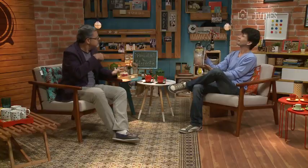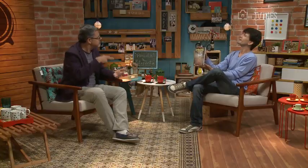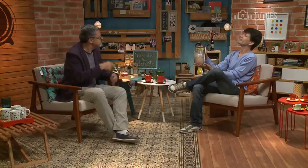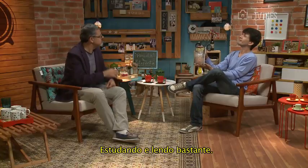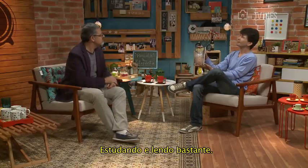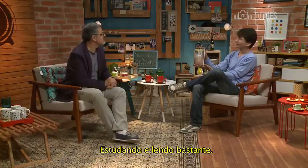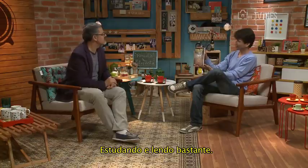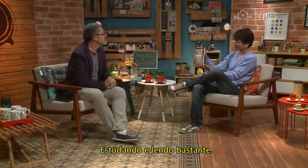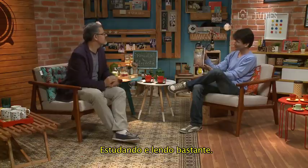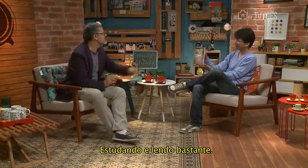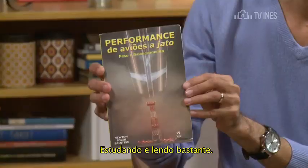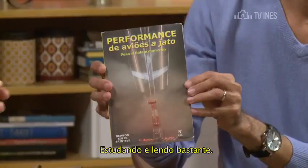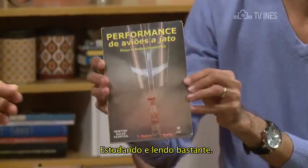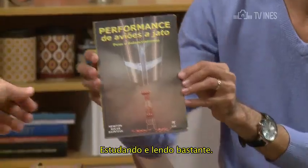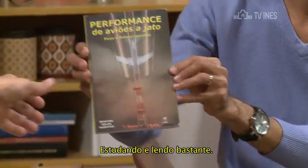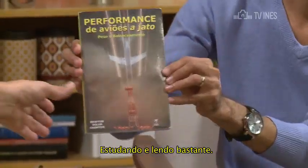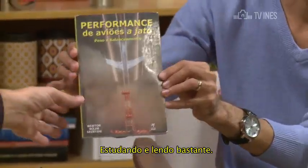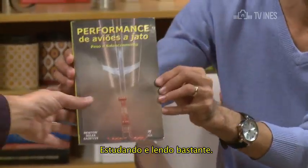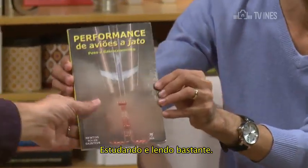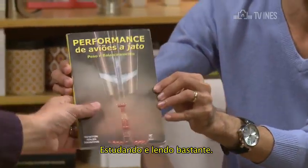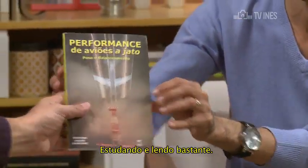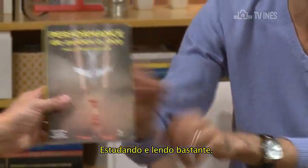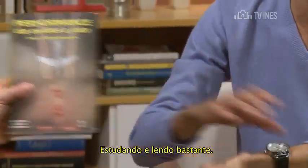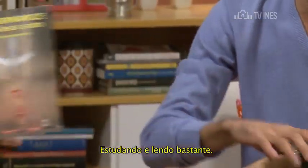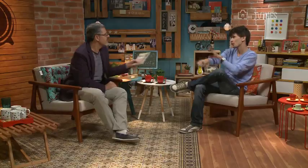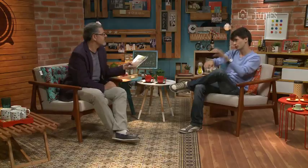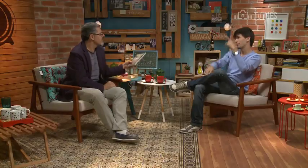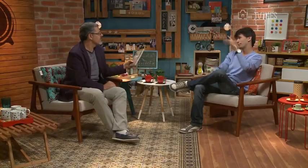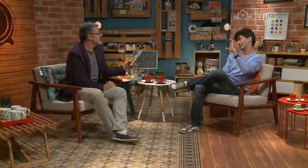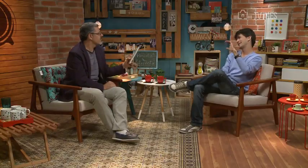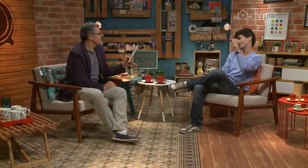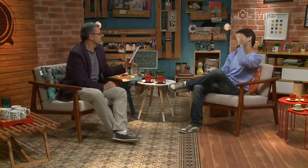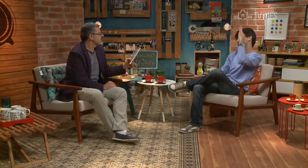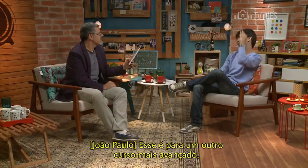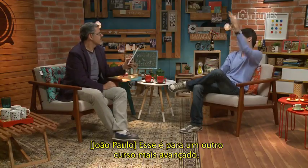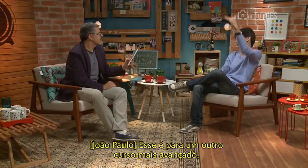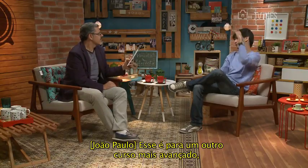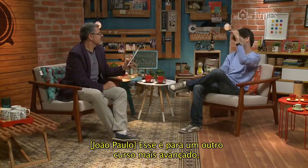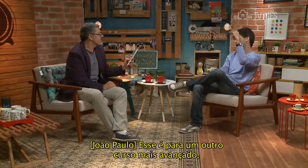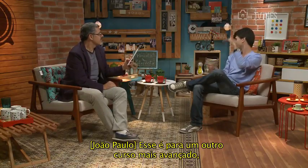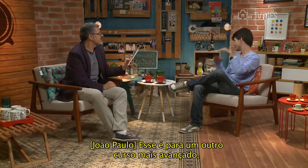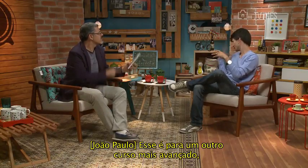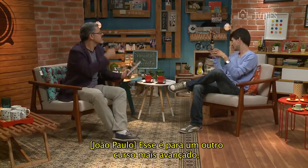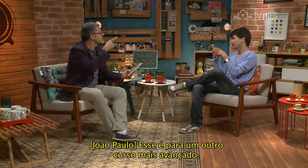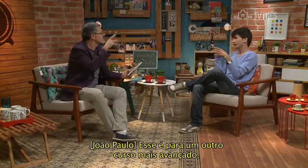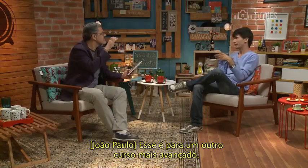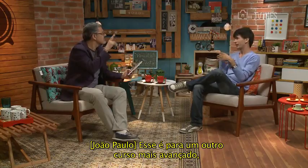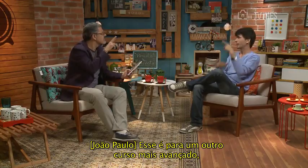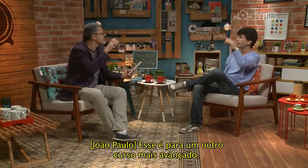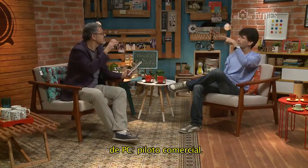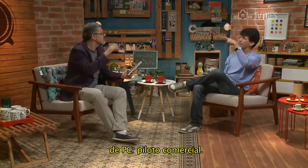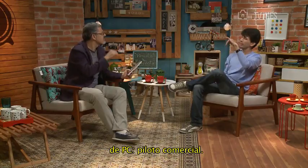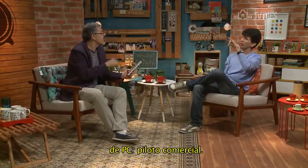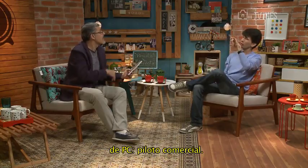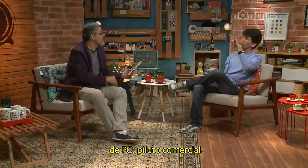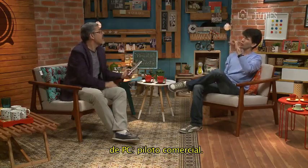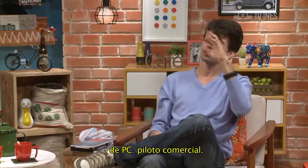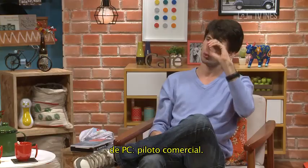estudando e lendo bastante e esse é para um outro curso mais avançado de PC PC